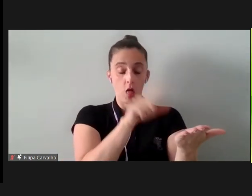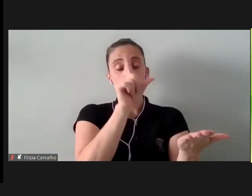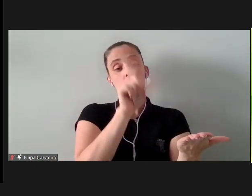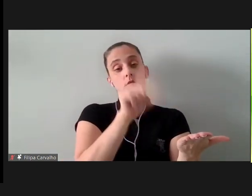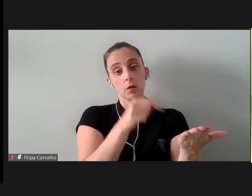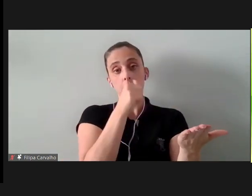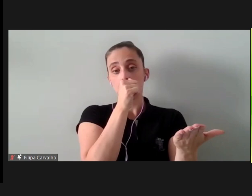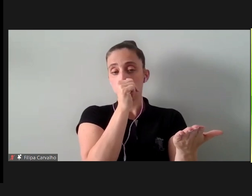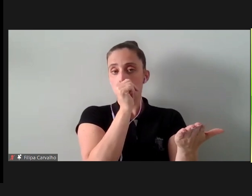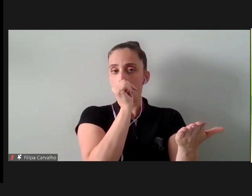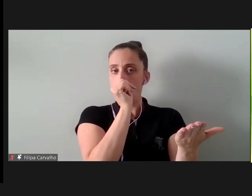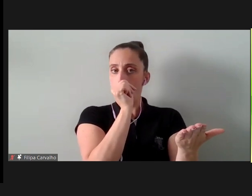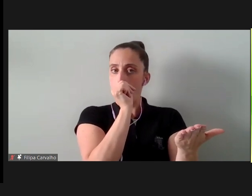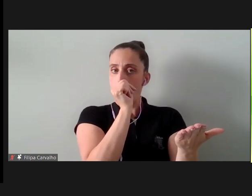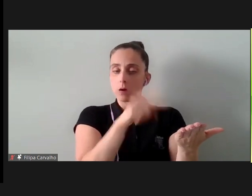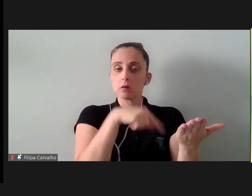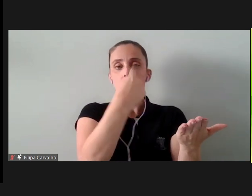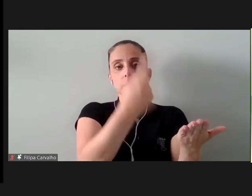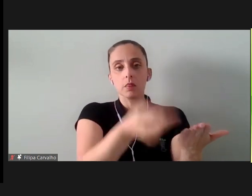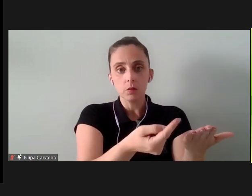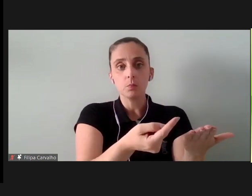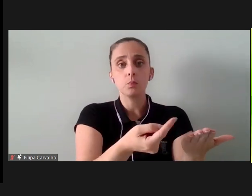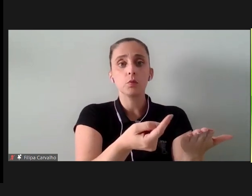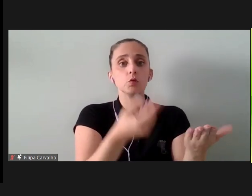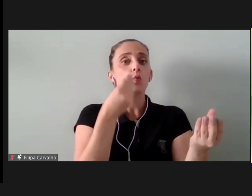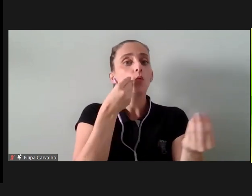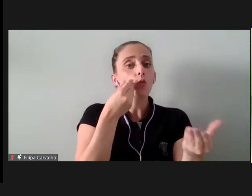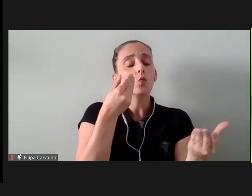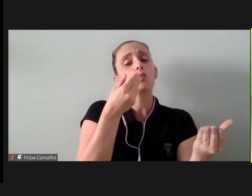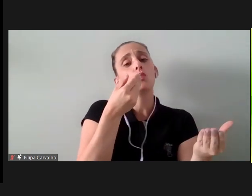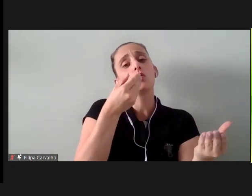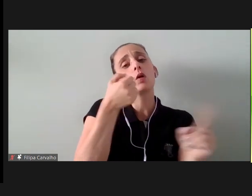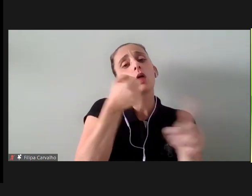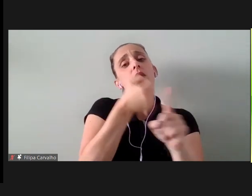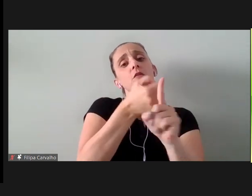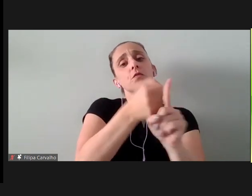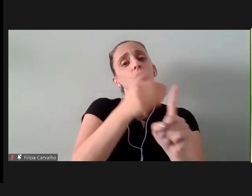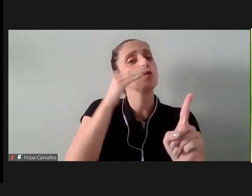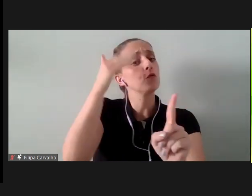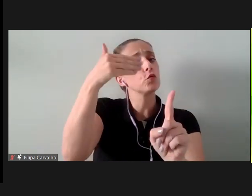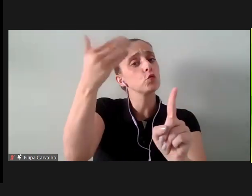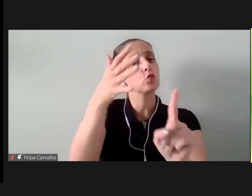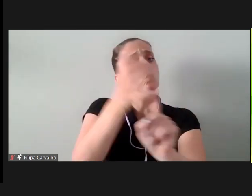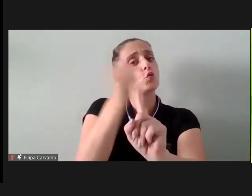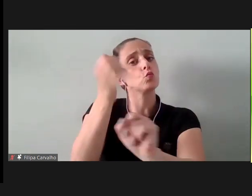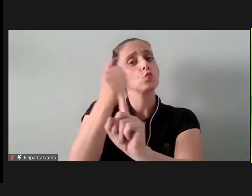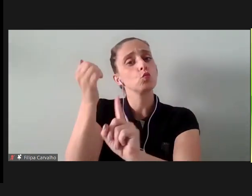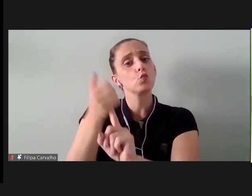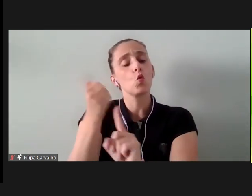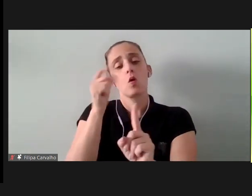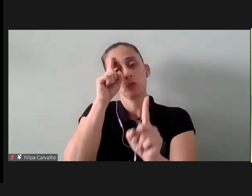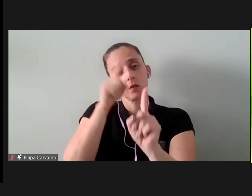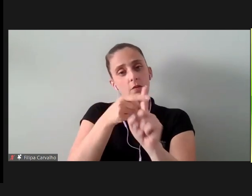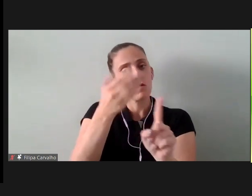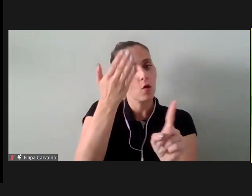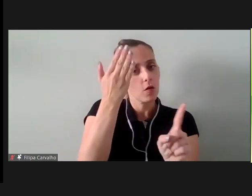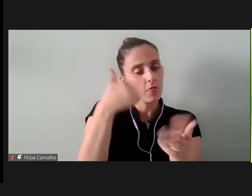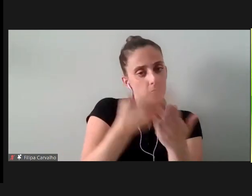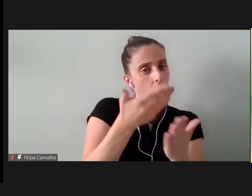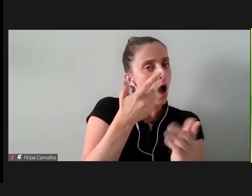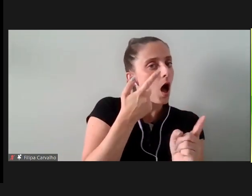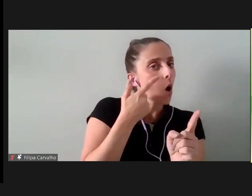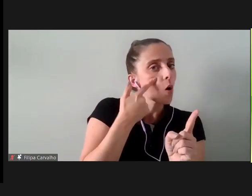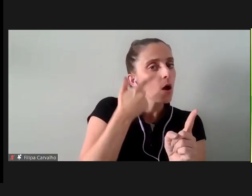depois lidar, né, com os outros desafios futuros, que é de capacitar os